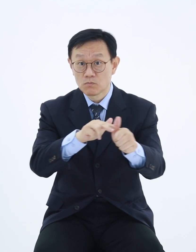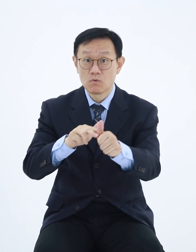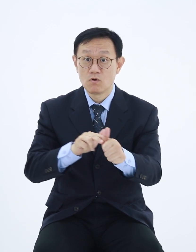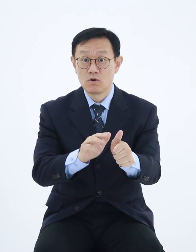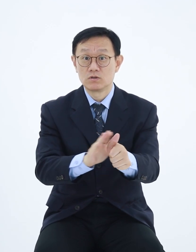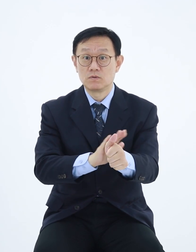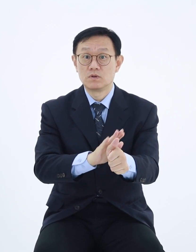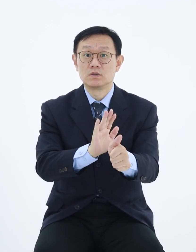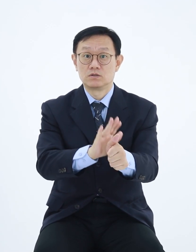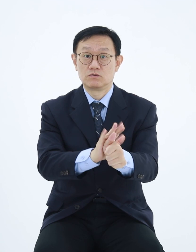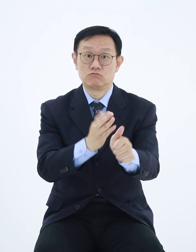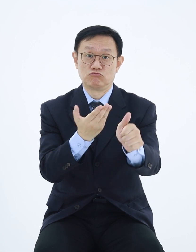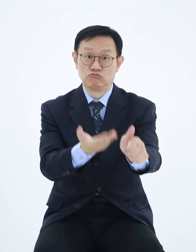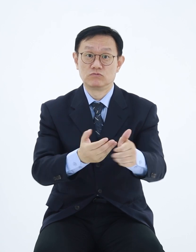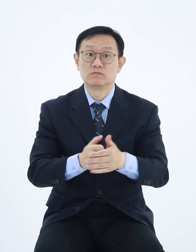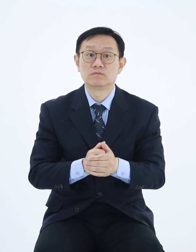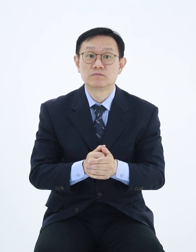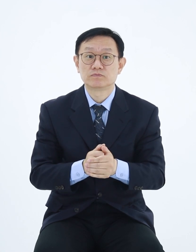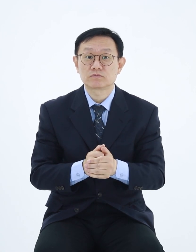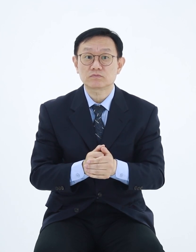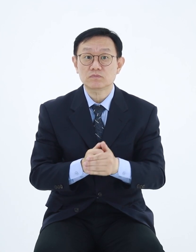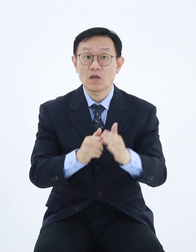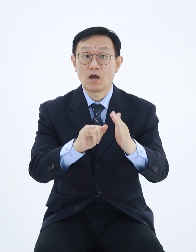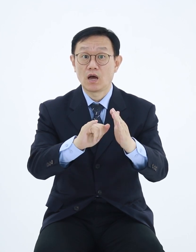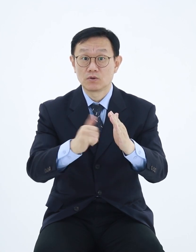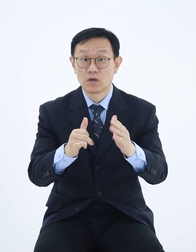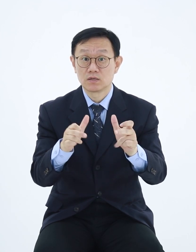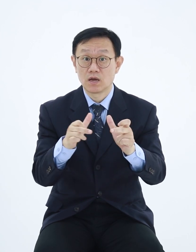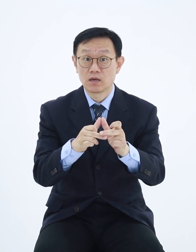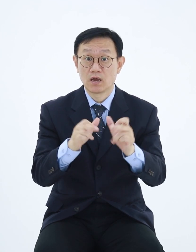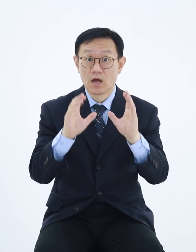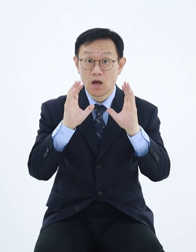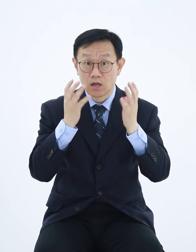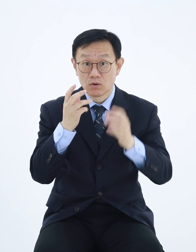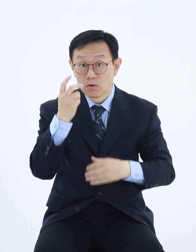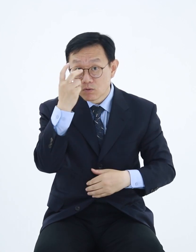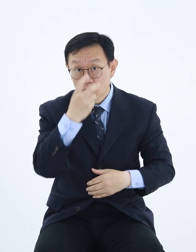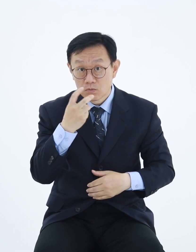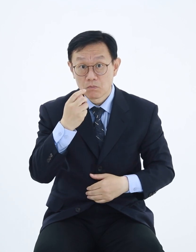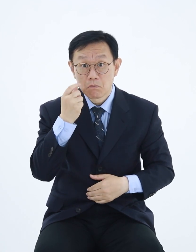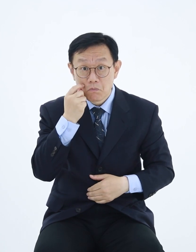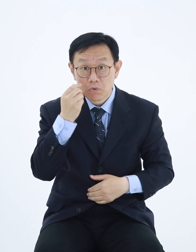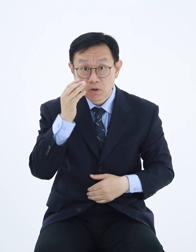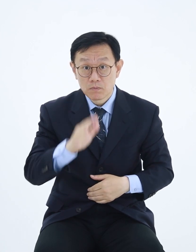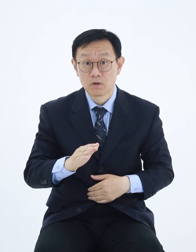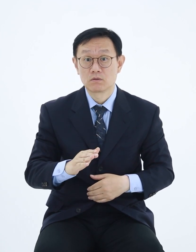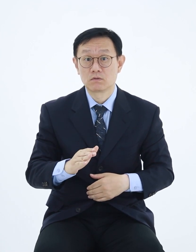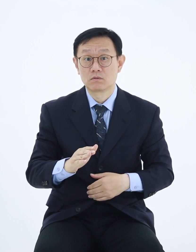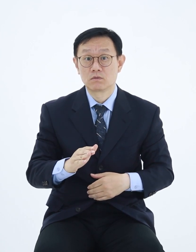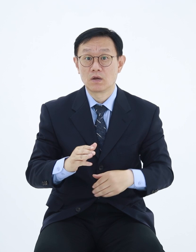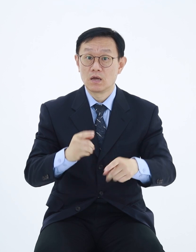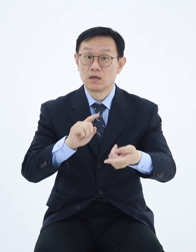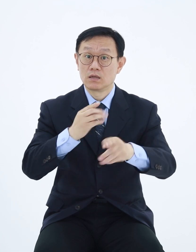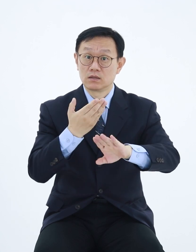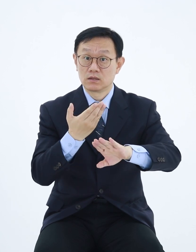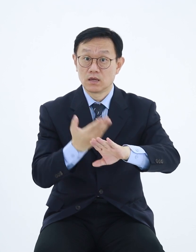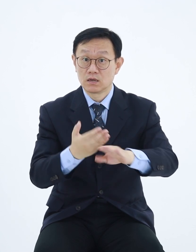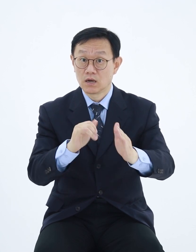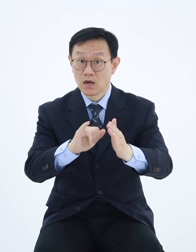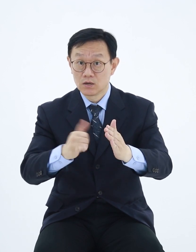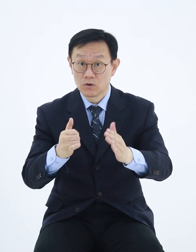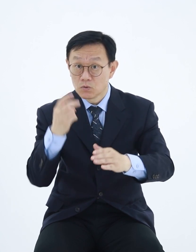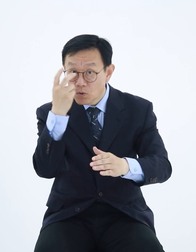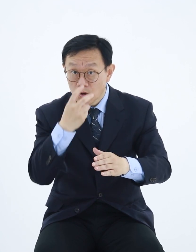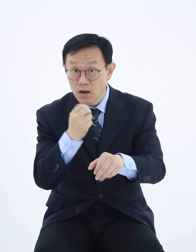및 지원을 제공한다. 직계가족이 장애아동을 돌볼 수 없는 경우에 확대가족 내에서 대체 보살핌을